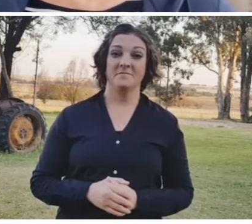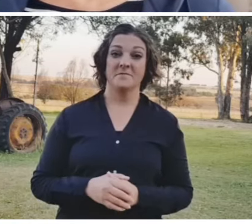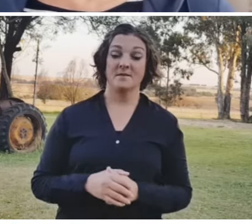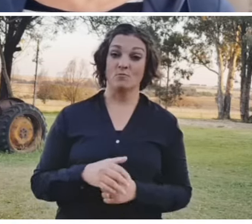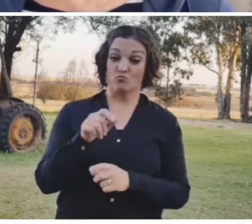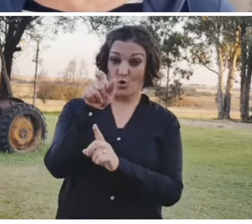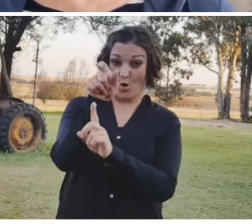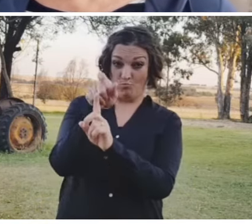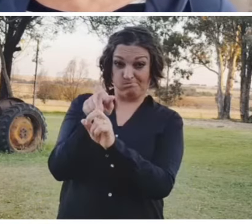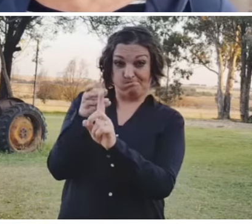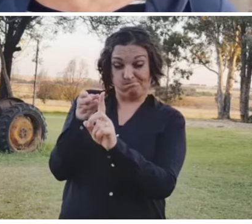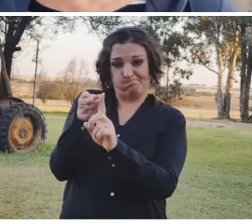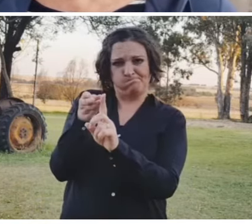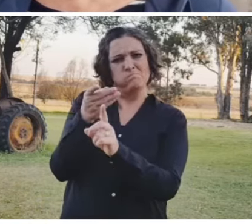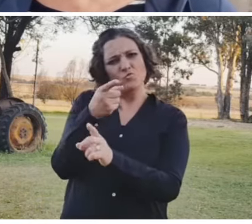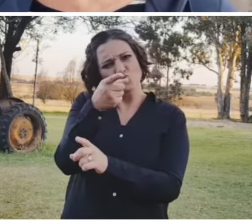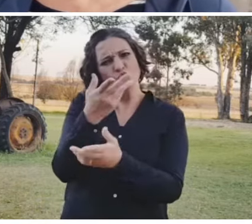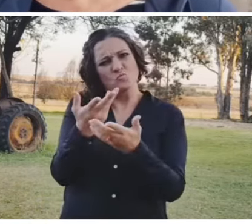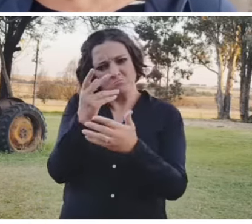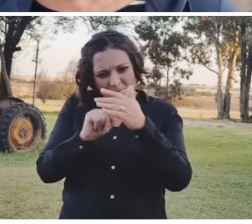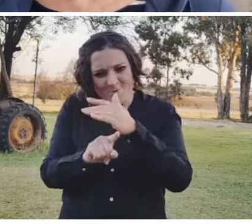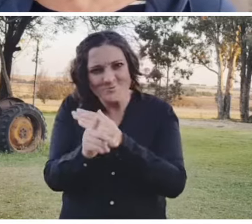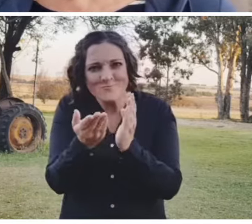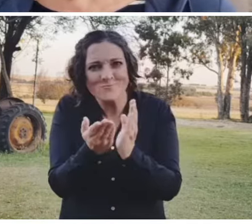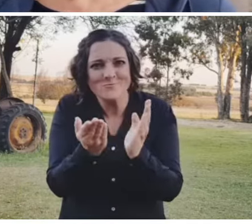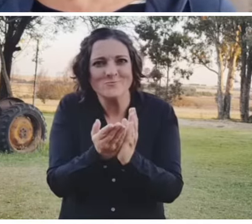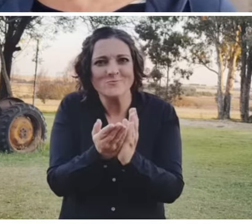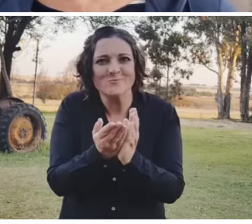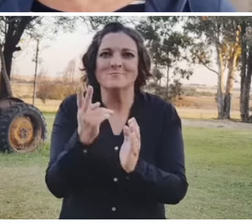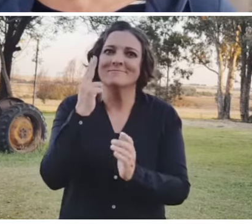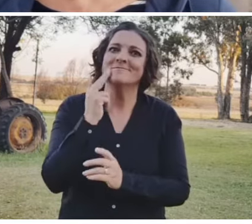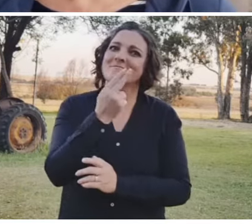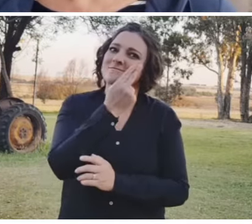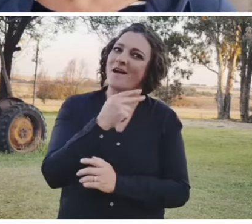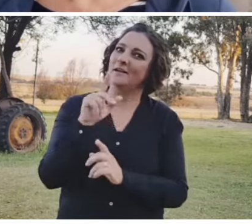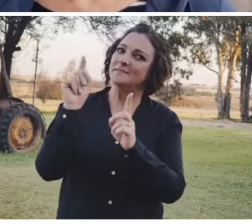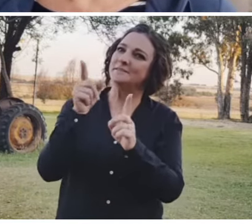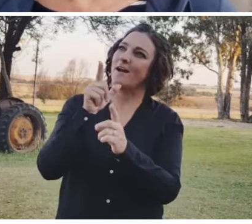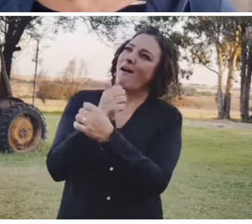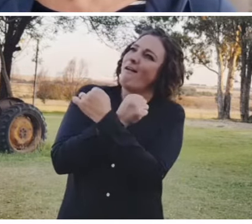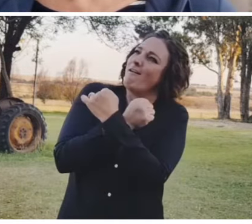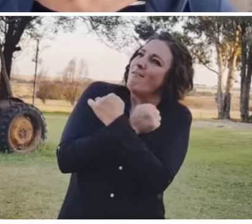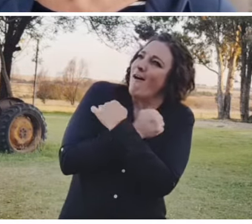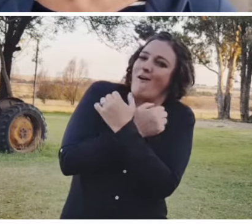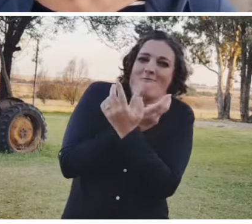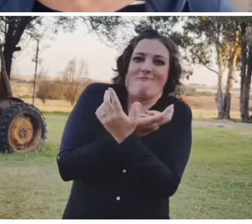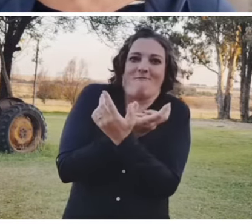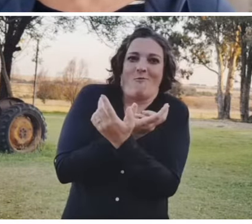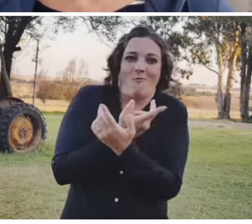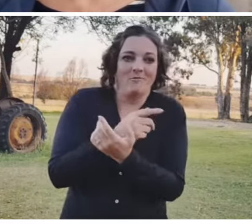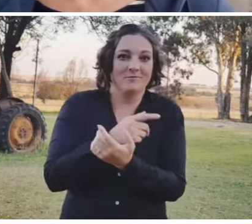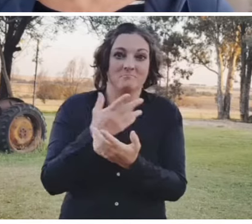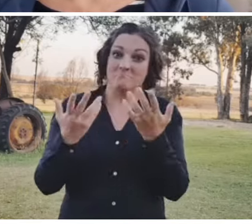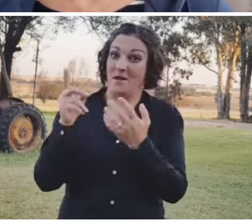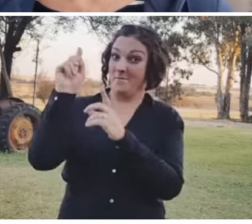As een mens by die school is, is dit mos lekker om te hoor, dat jy vrou jou lief het. Dis ook lekker om